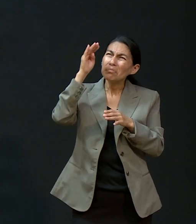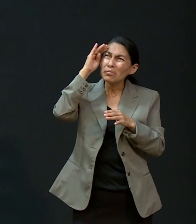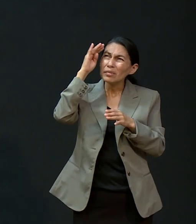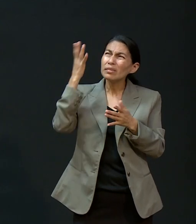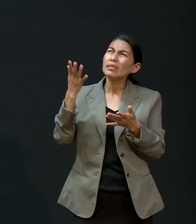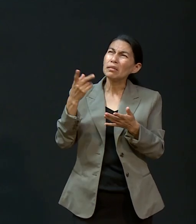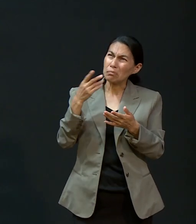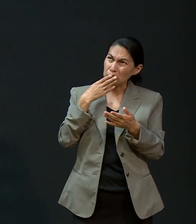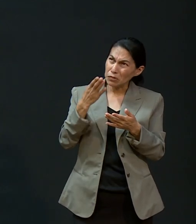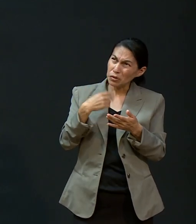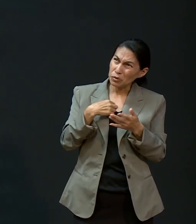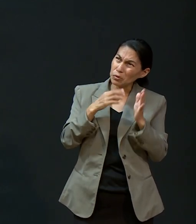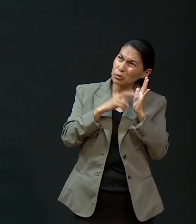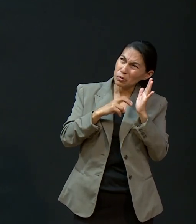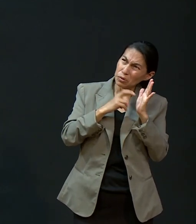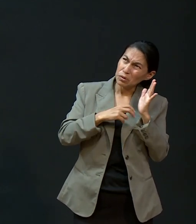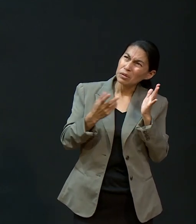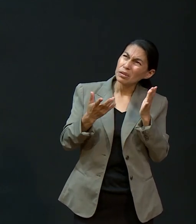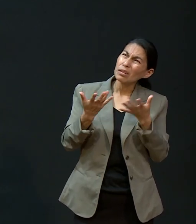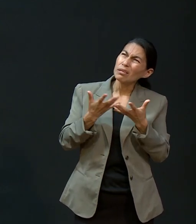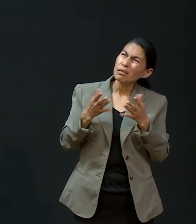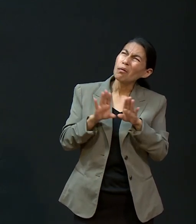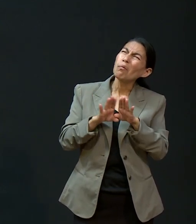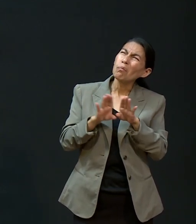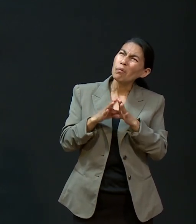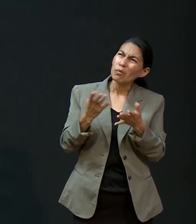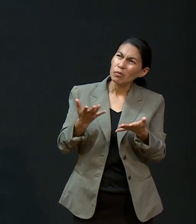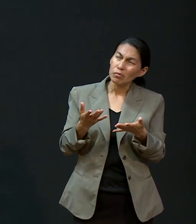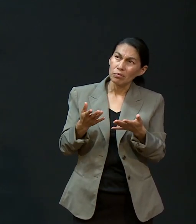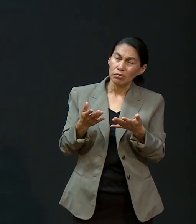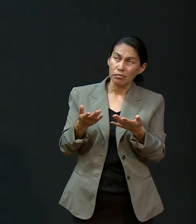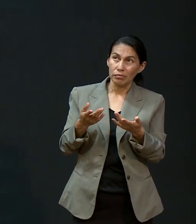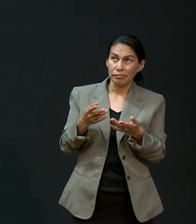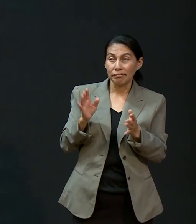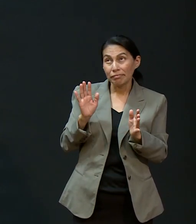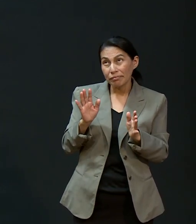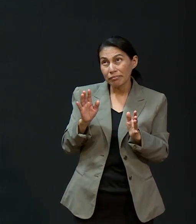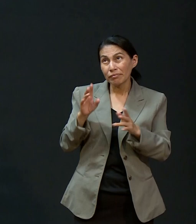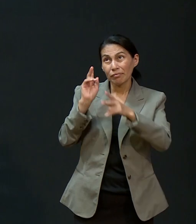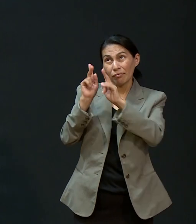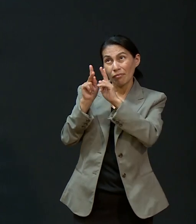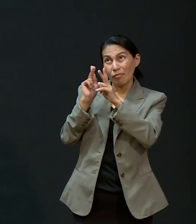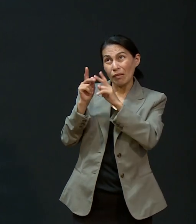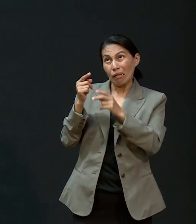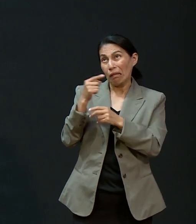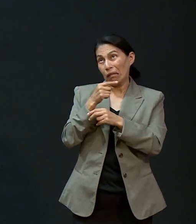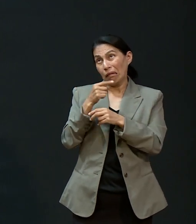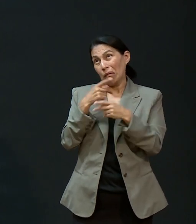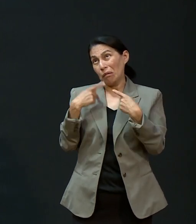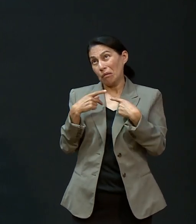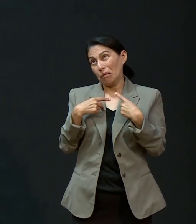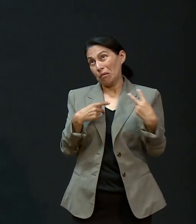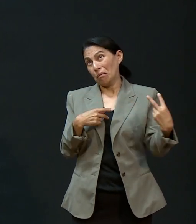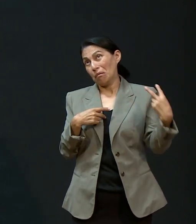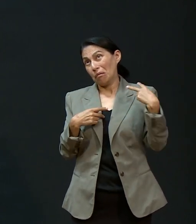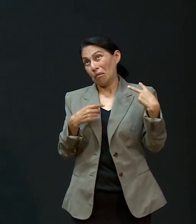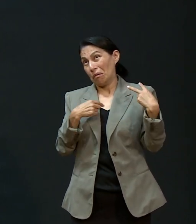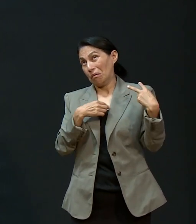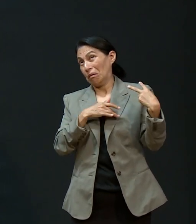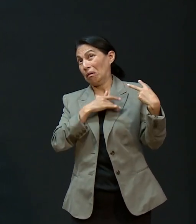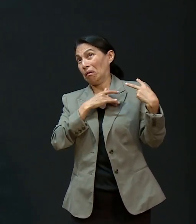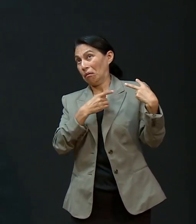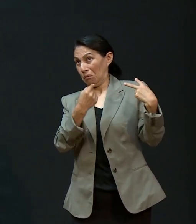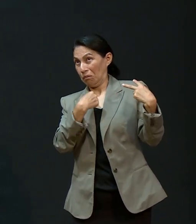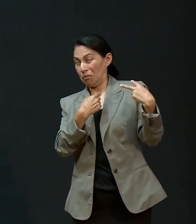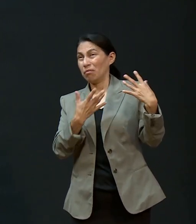tú cómo ves, cuál es la manera correcta en la que debo de hacer las cosas. Mira, pues, esa persona me